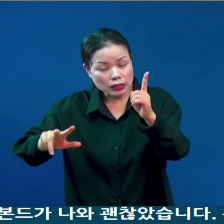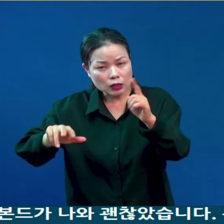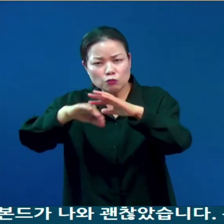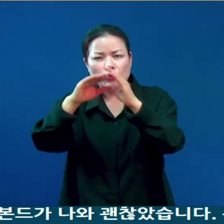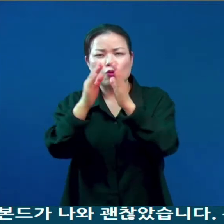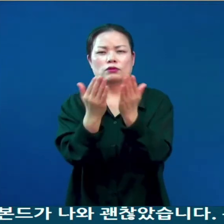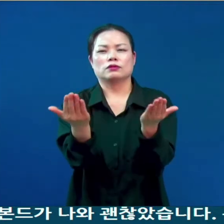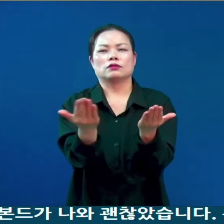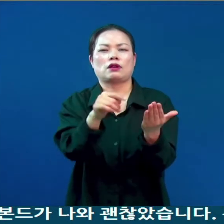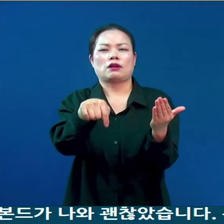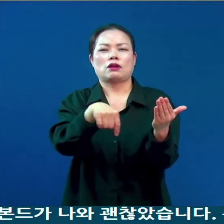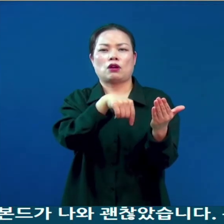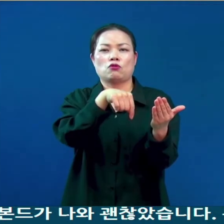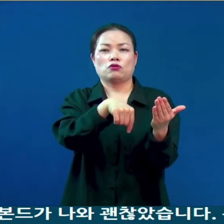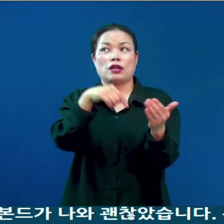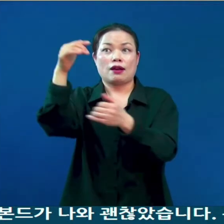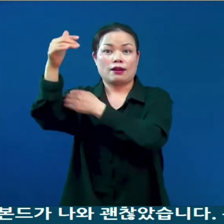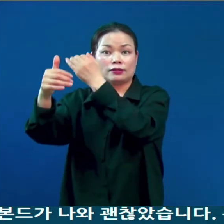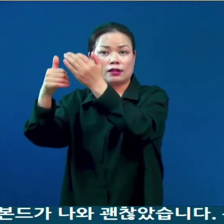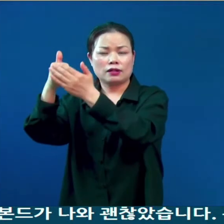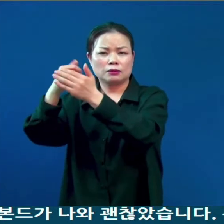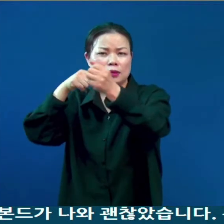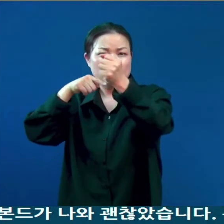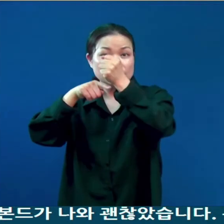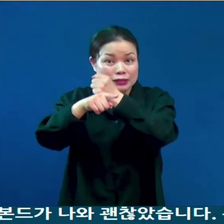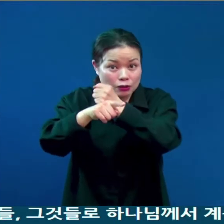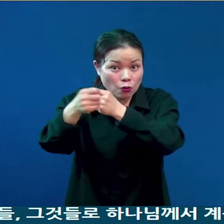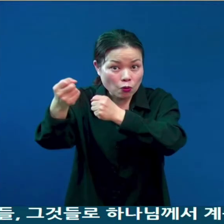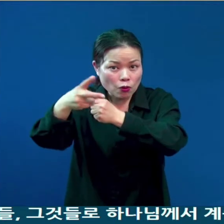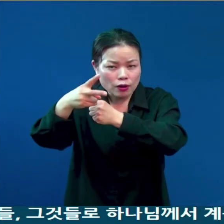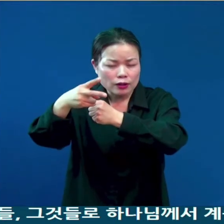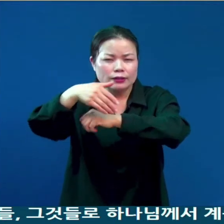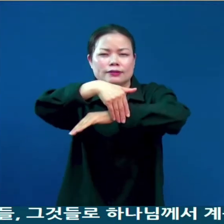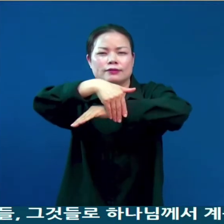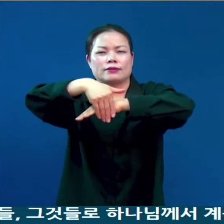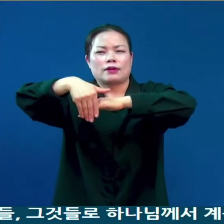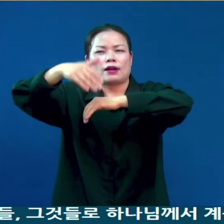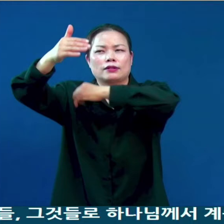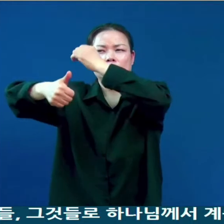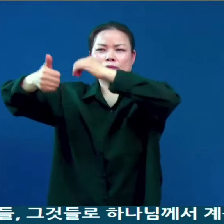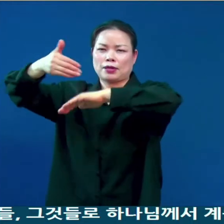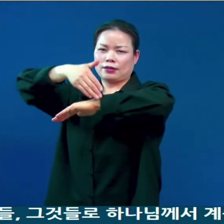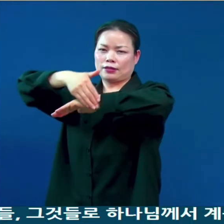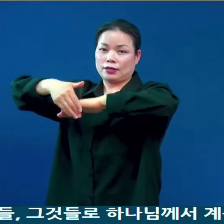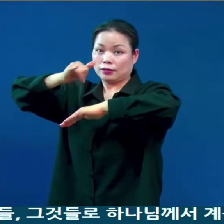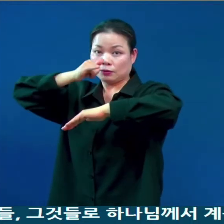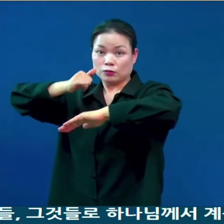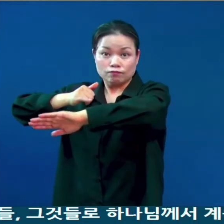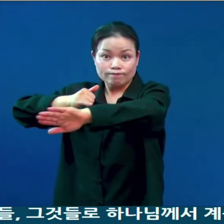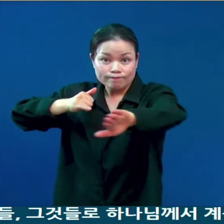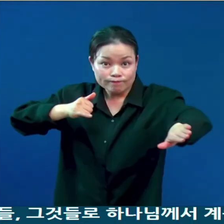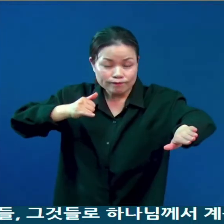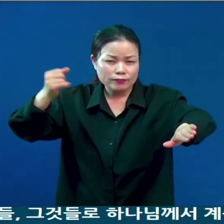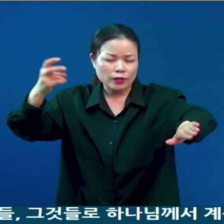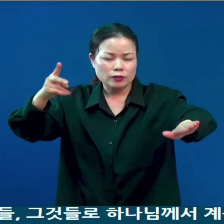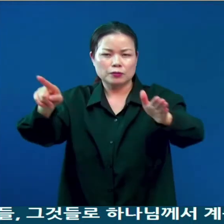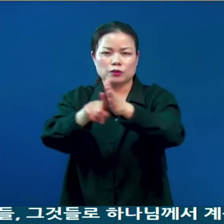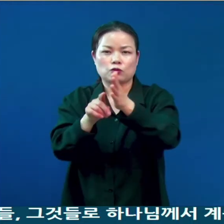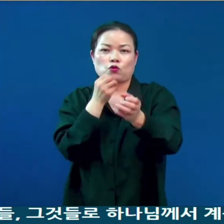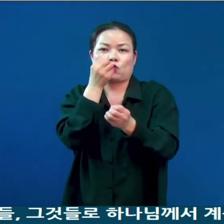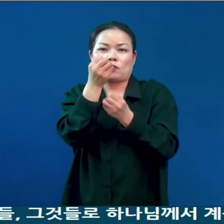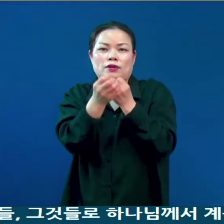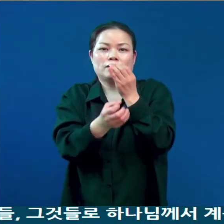모든 사건 가운데에는 하나님의 뜻과 하나님의 섭리하심이 있음을 저와 여러분들이 다시 한번 믿음으로 고백할 수